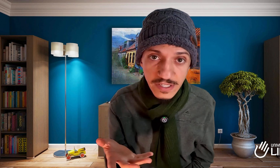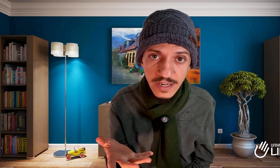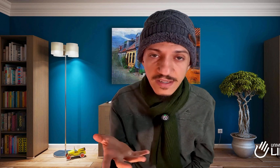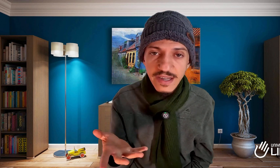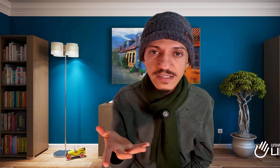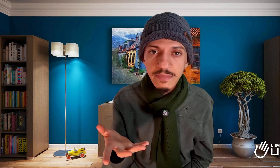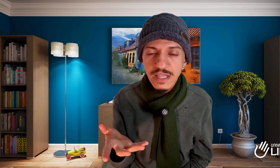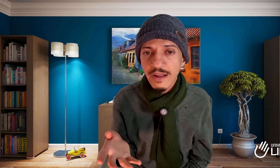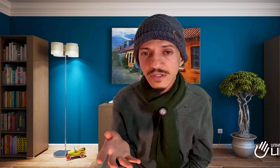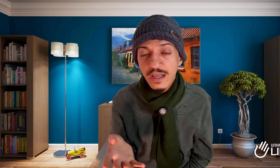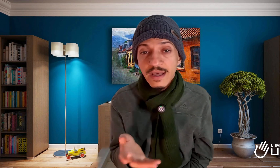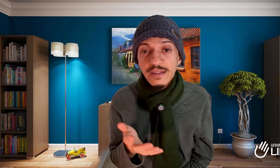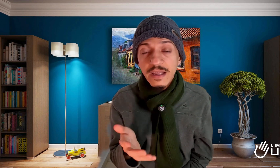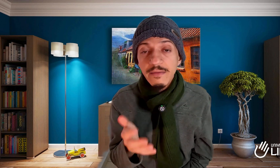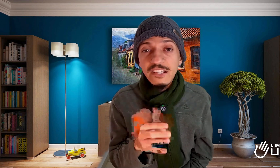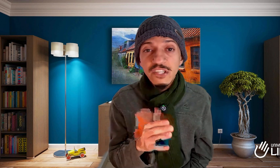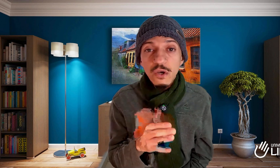Sinais Sem Mistérios tem mais de